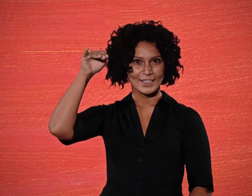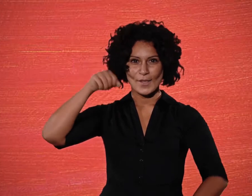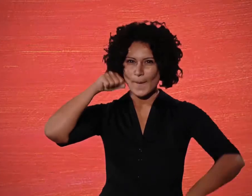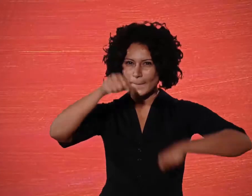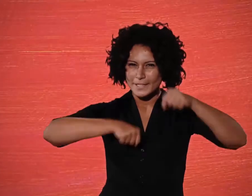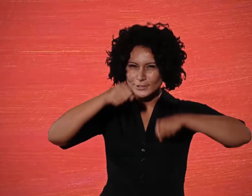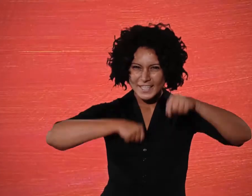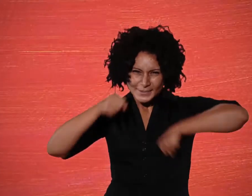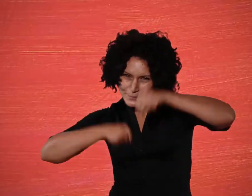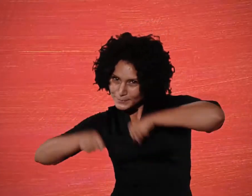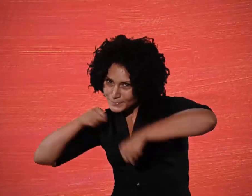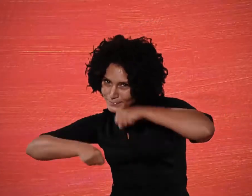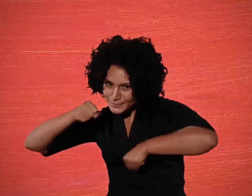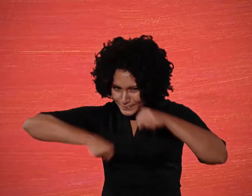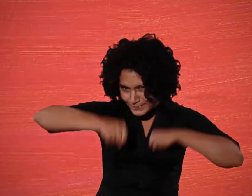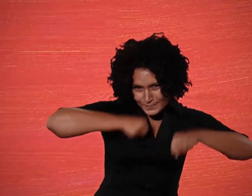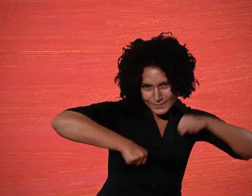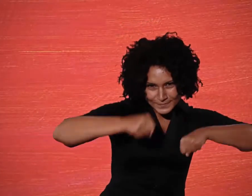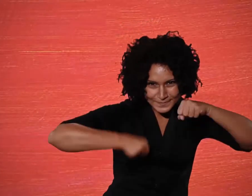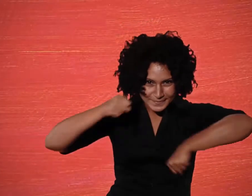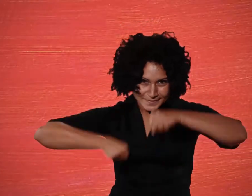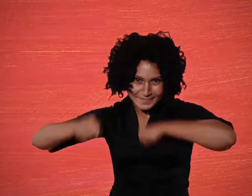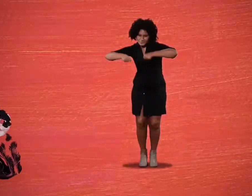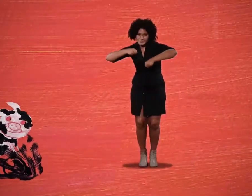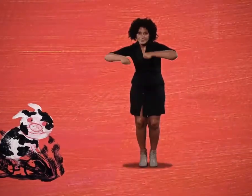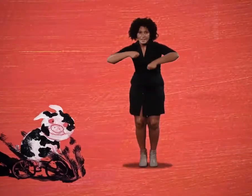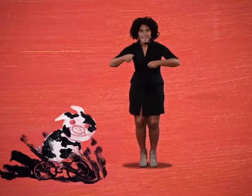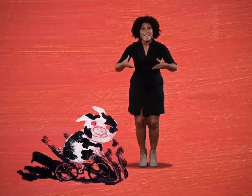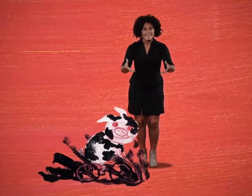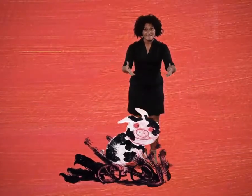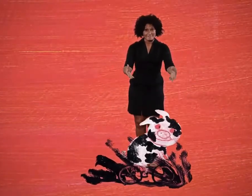Lindo Porcello con la bicicletta nel fango si è lanciato.